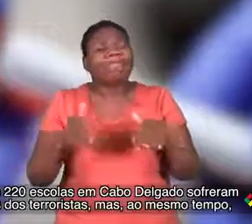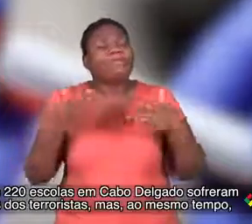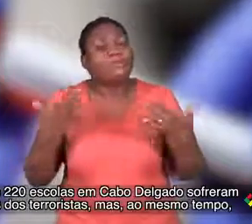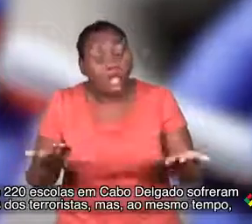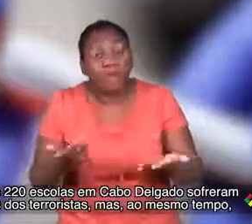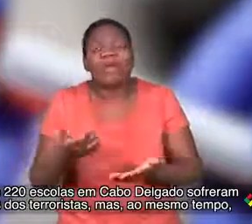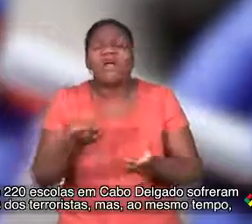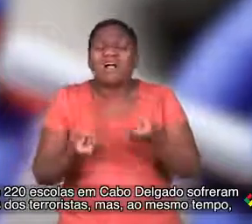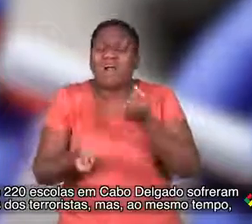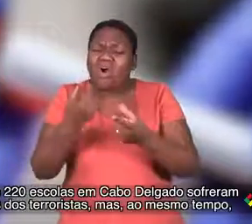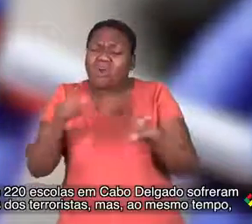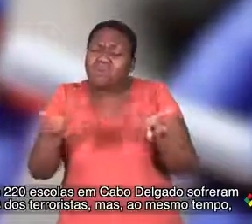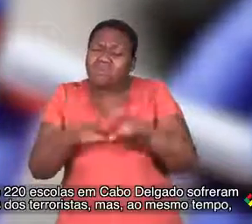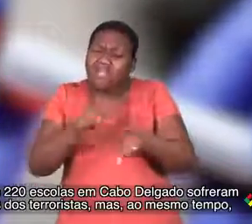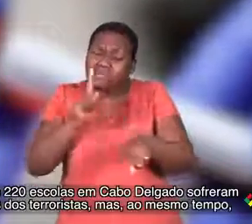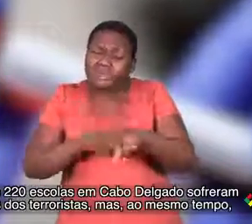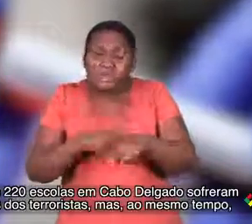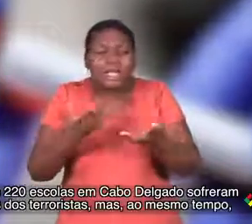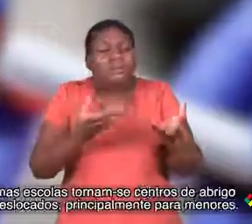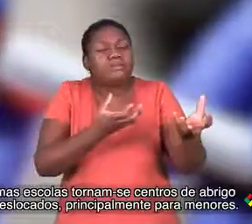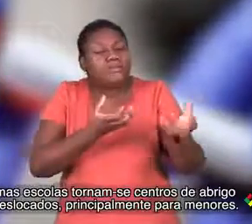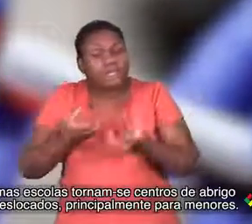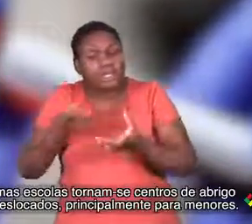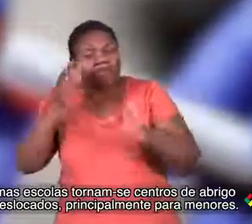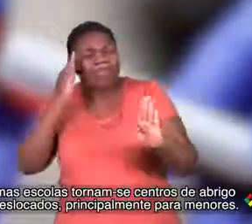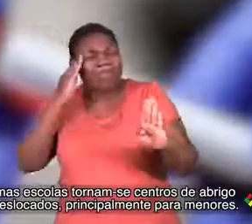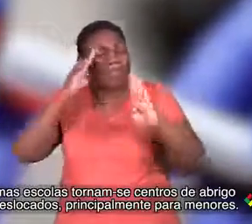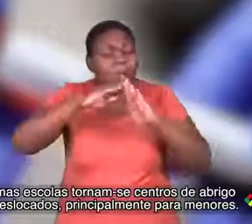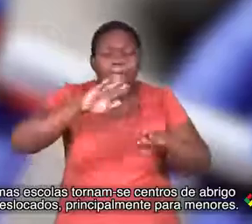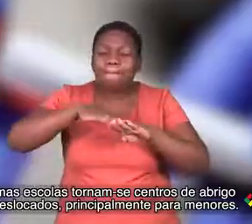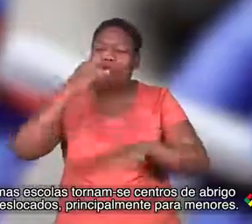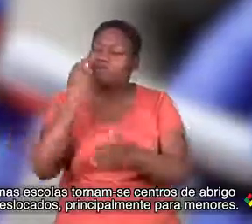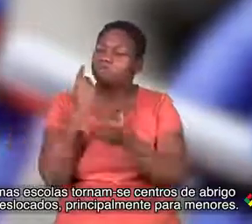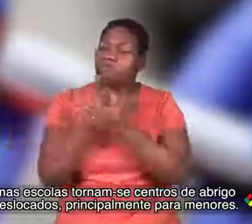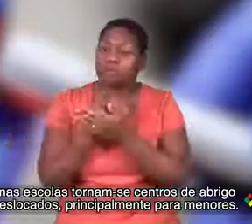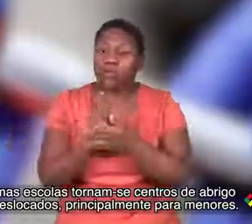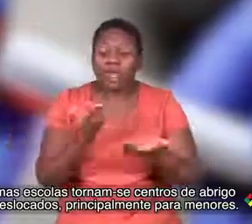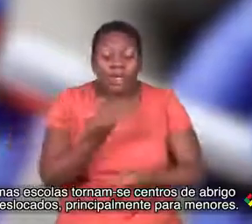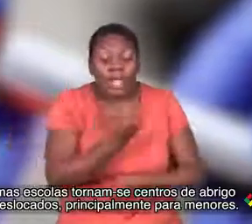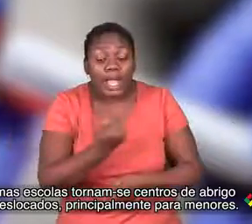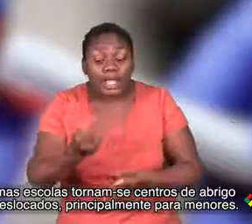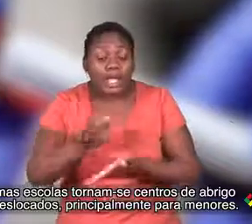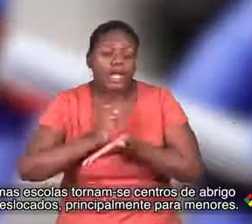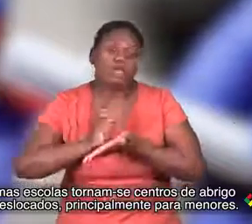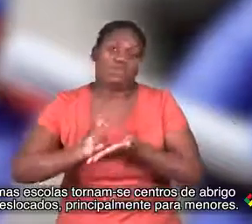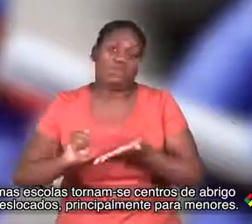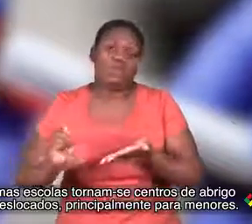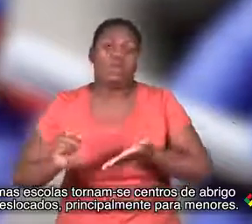dos terroristas, mas, ao mesmo tempo, algumas escolas tornam-se centros de abrigo aos deslocados, principalmente